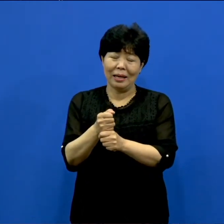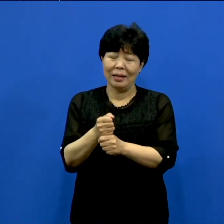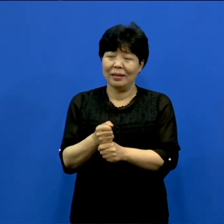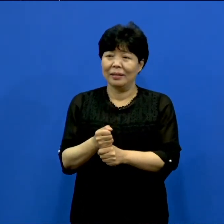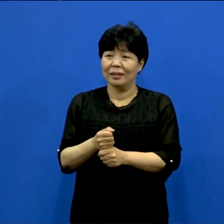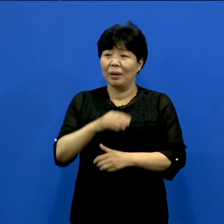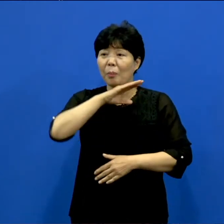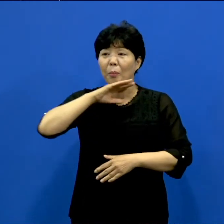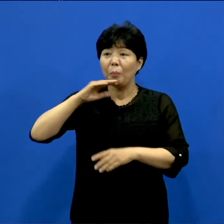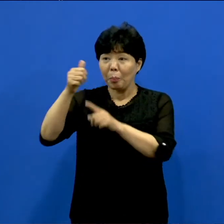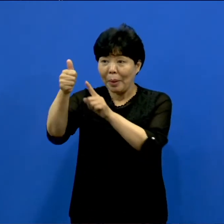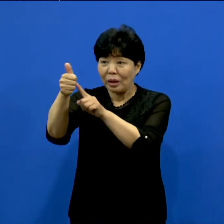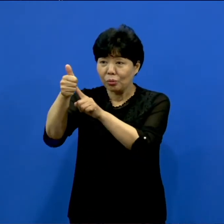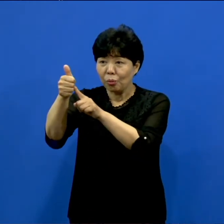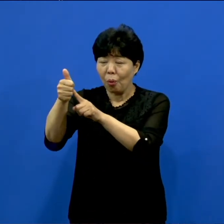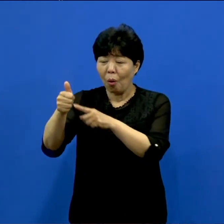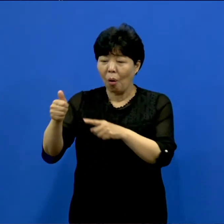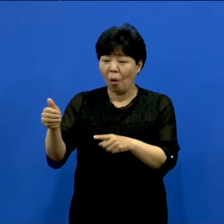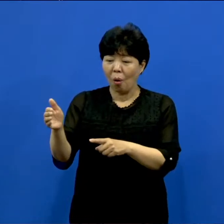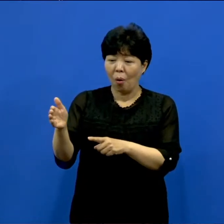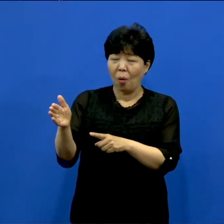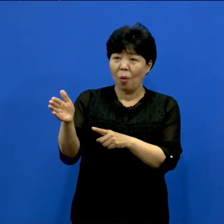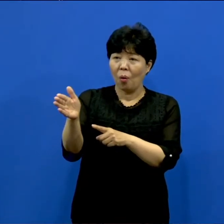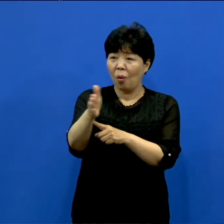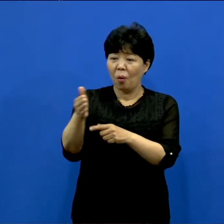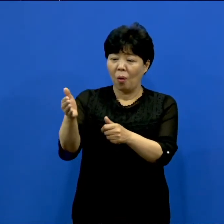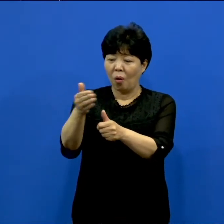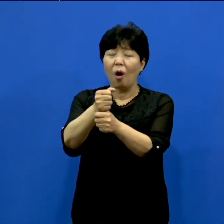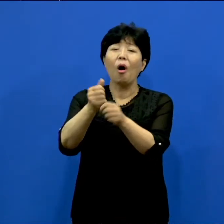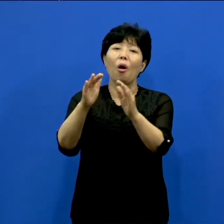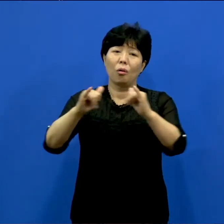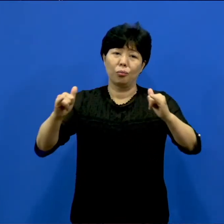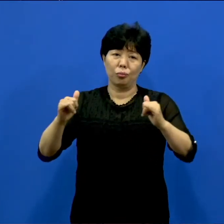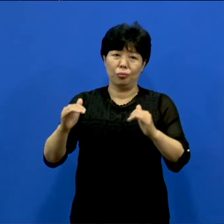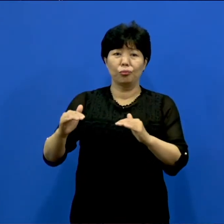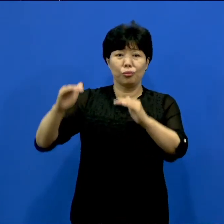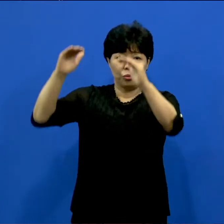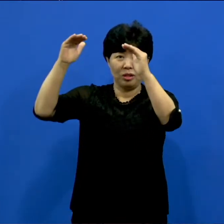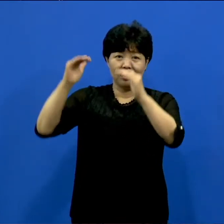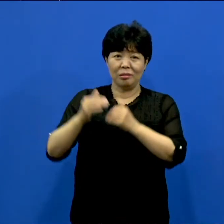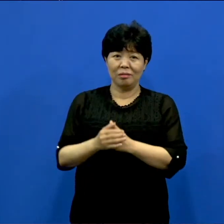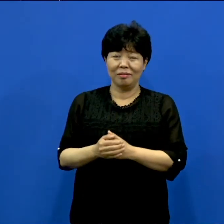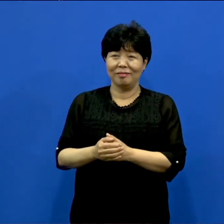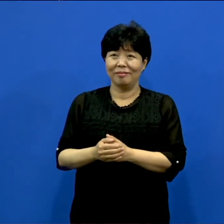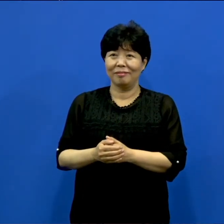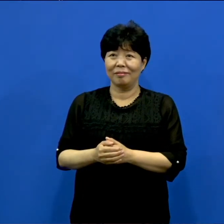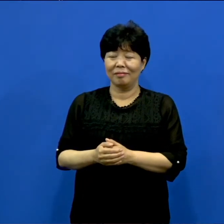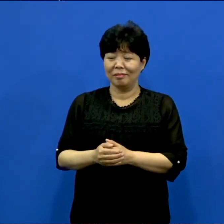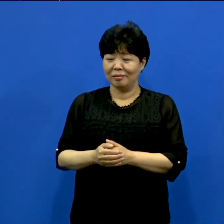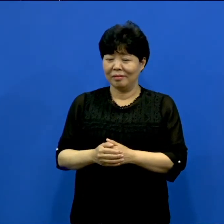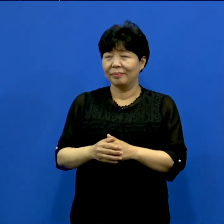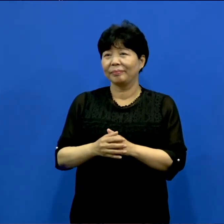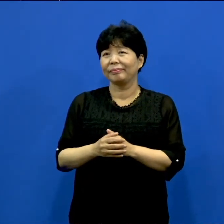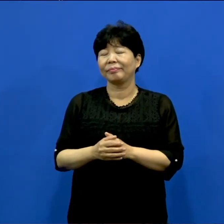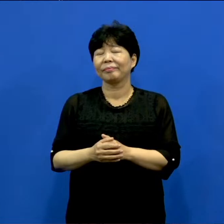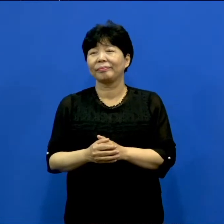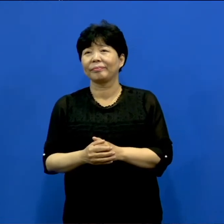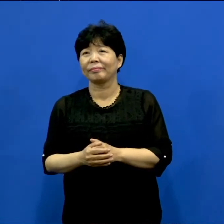있기 때문에 지금 밤에 잡았는데 아침에 잡을 시간이 하고 집에 가려고 하는데 가라 그러는 거잖아요. 근데